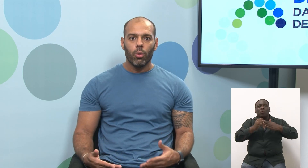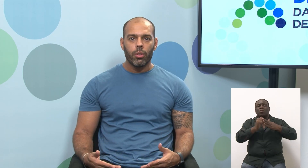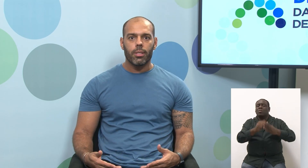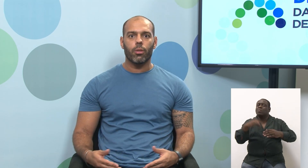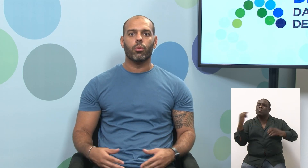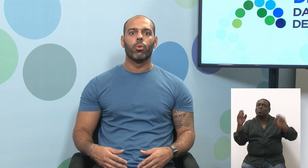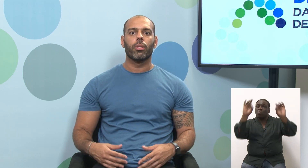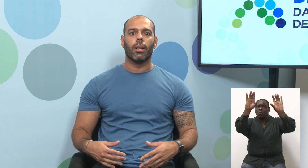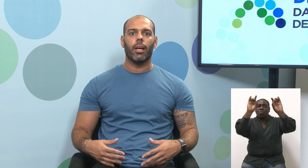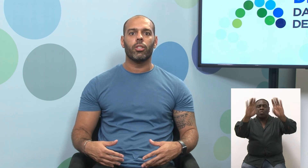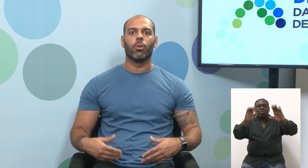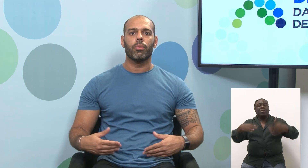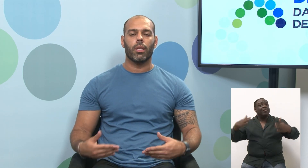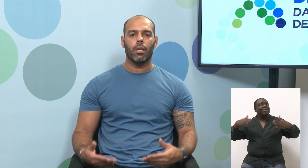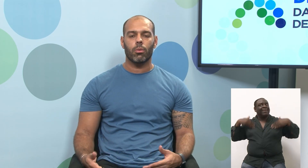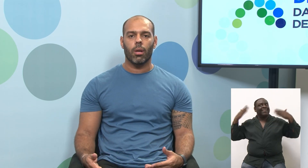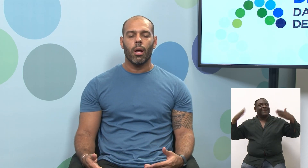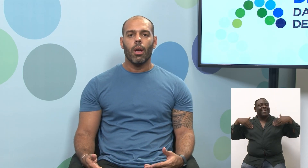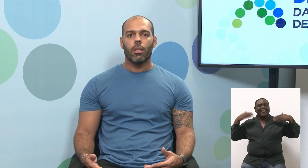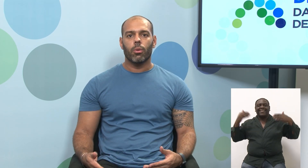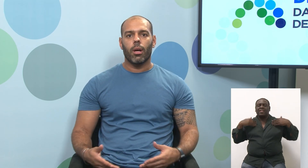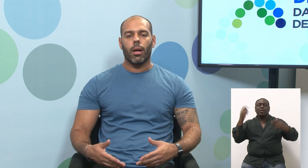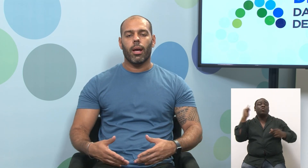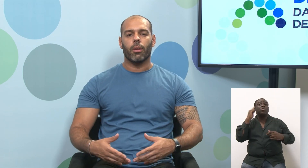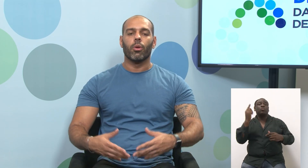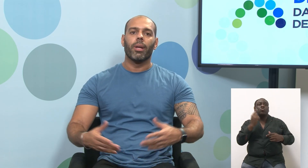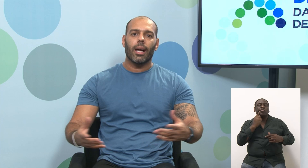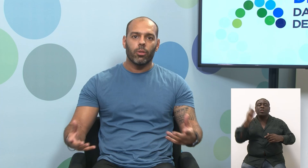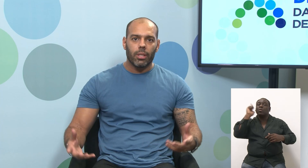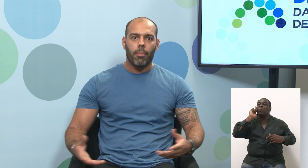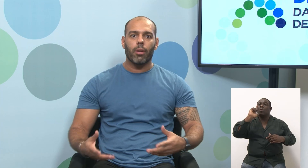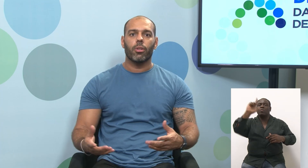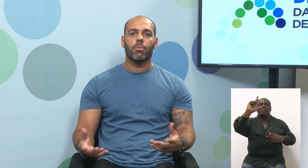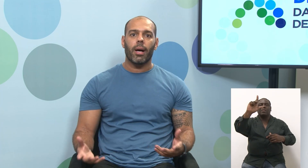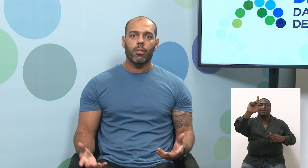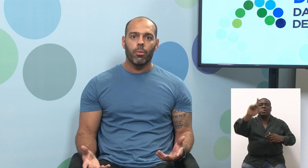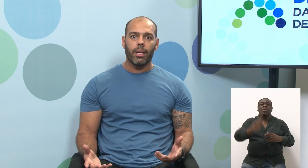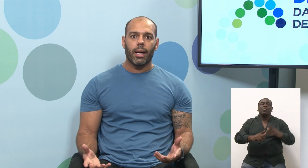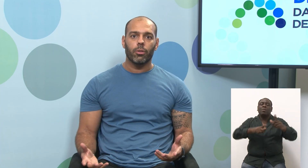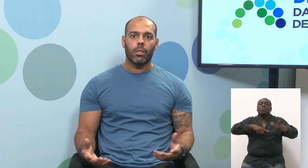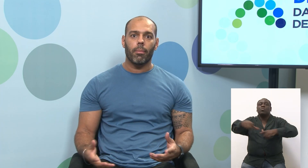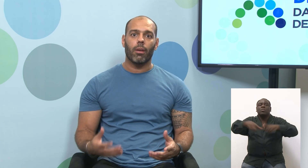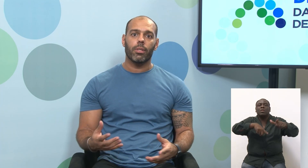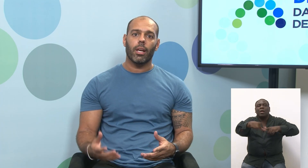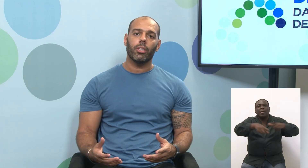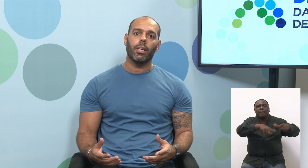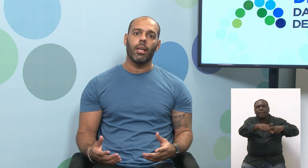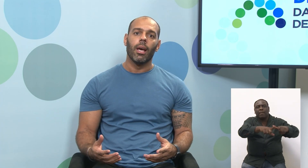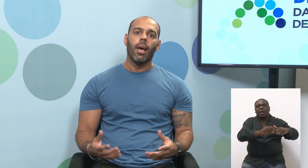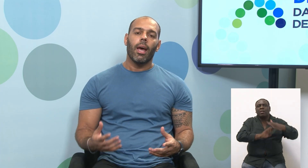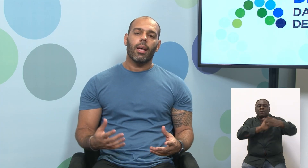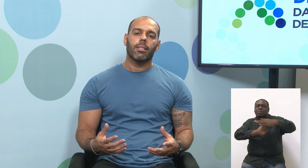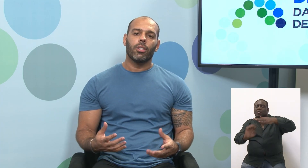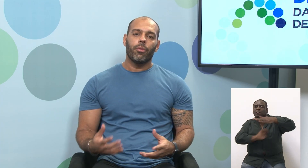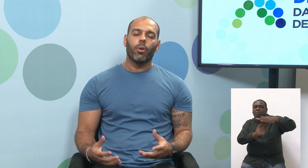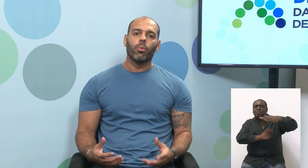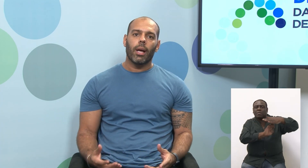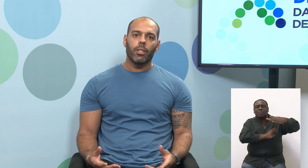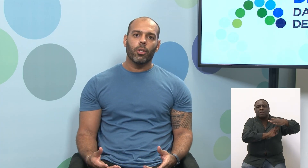orgulho de ser surda, né, de conseguir seu mercado de trabalho, seu espaço no mercado de trabalho. Você acha que essa dificuldade que